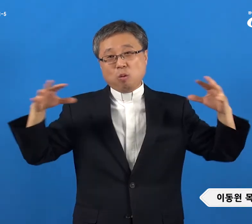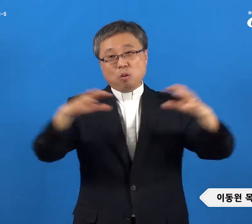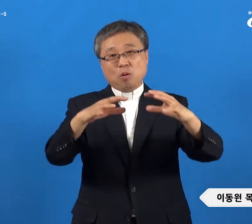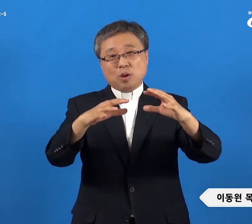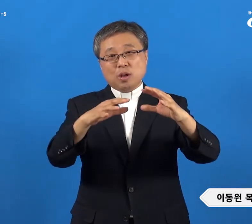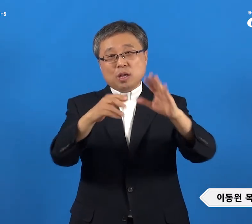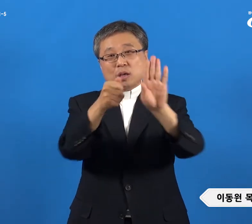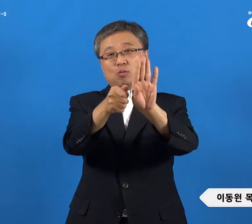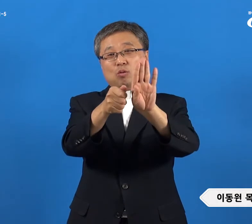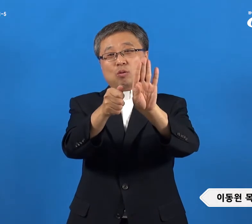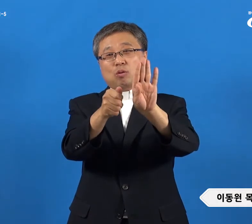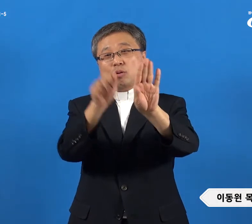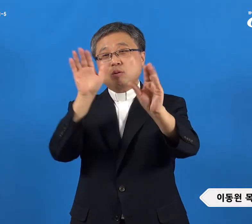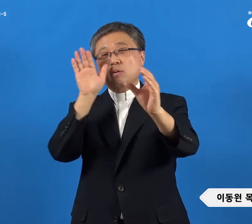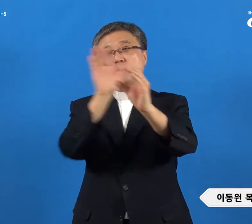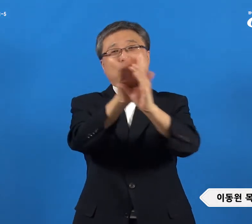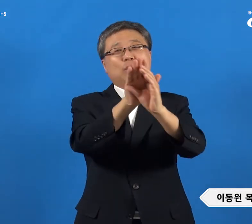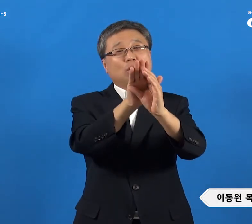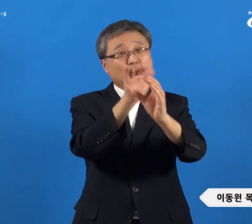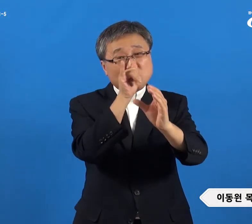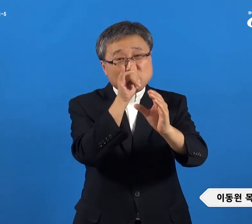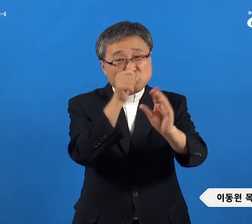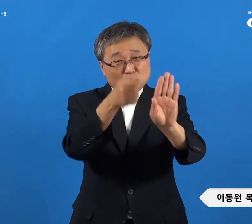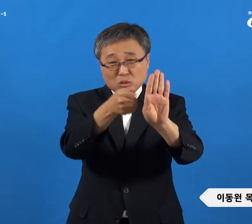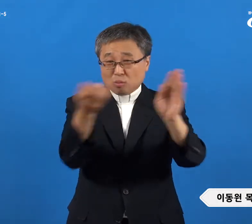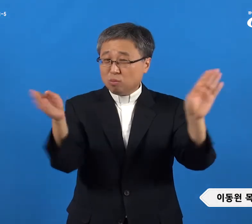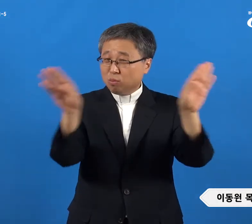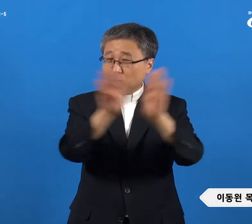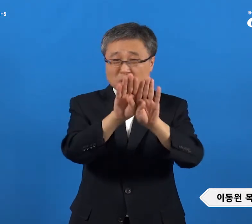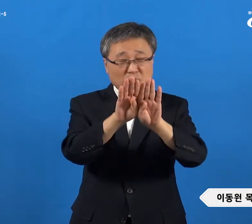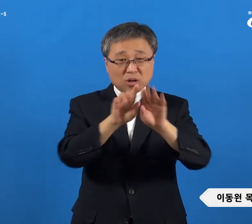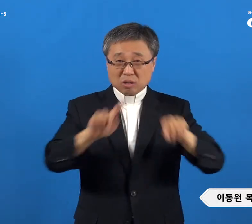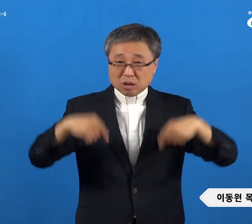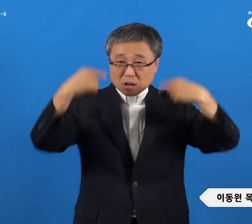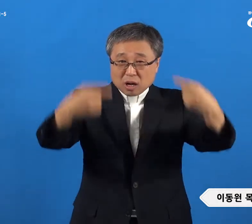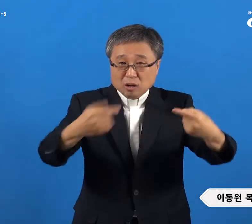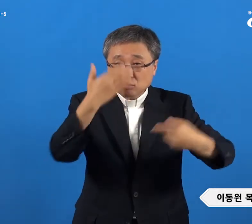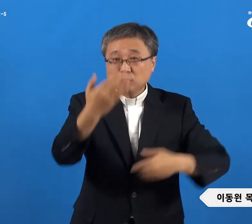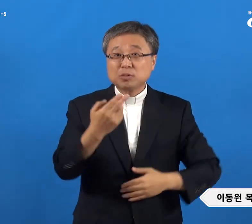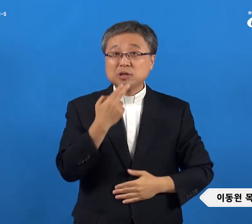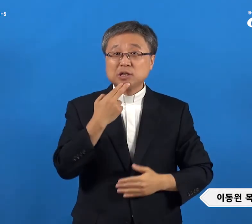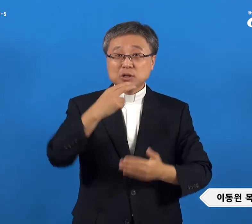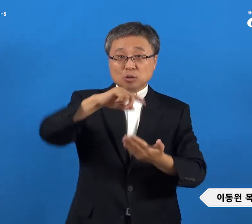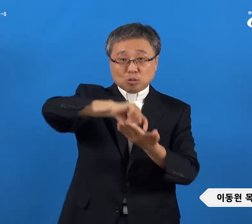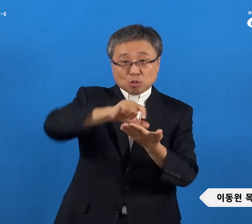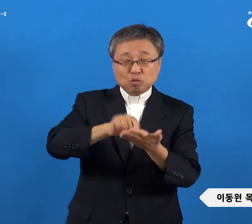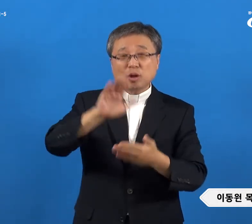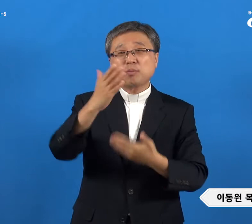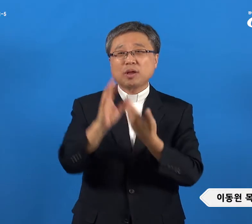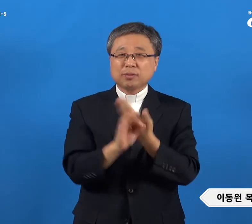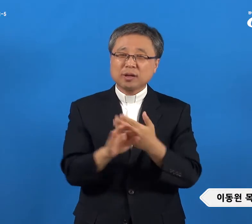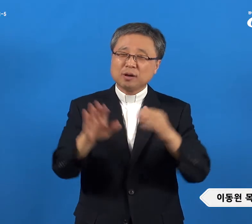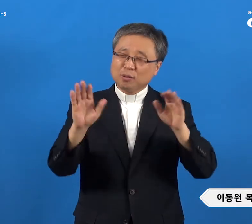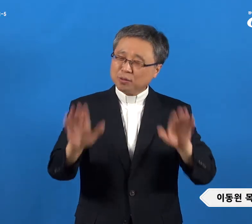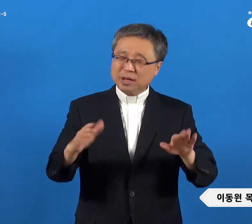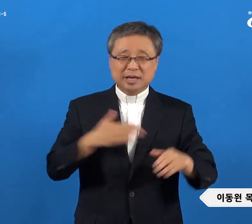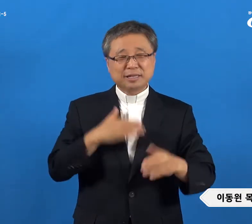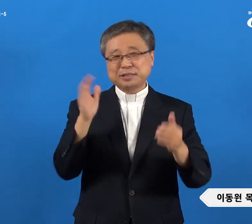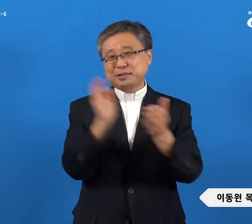있었다고 말합니다. 문을 막아 들어갈 수가 없었어요. 자, 이 지경이 되면 오늘 내 친구 데리고 예수님 앞에